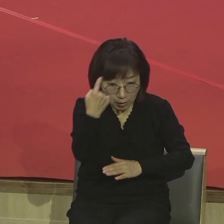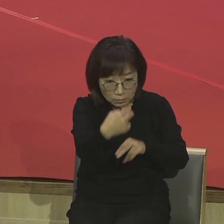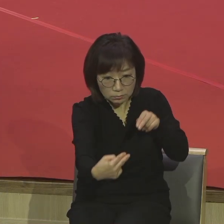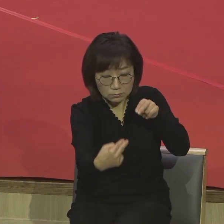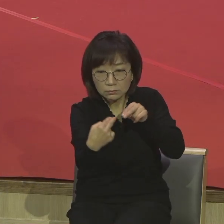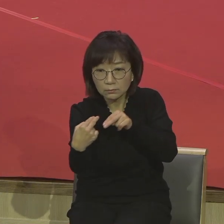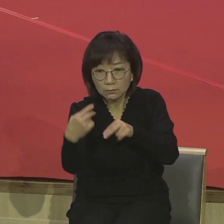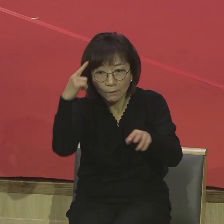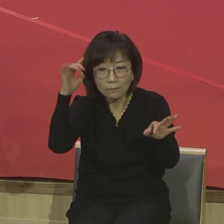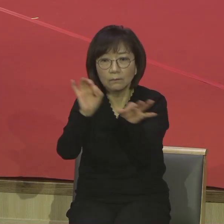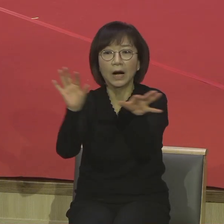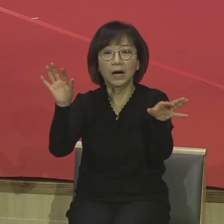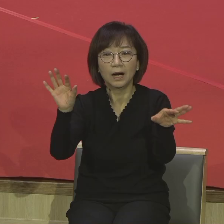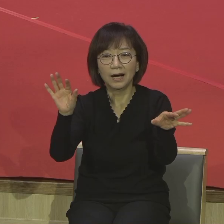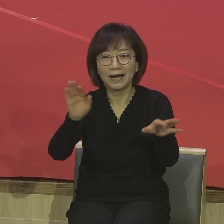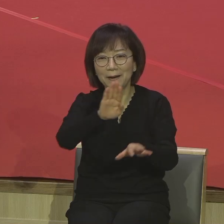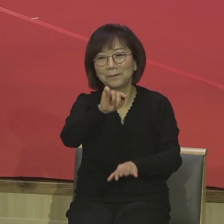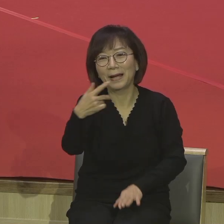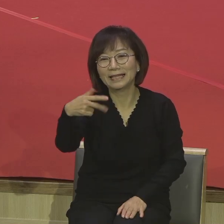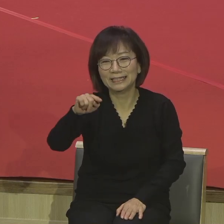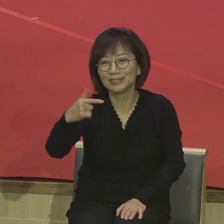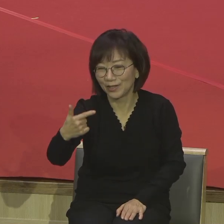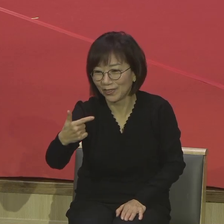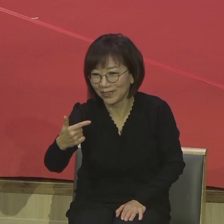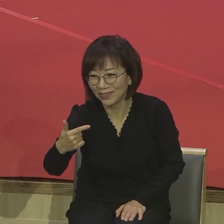인류를 구원하기 위해서